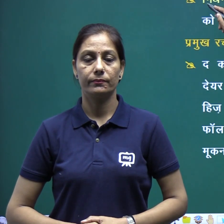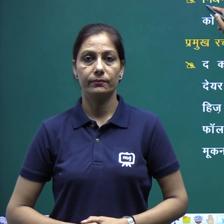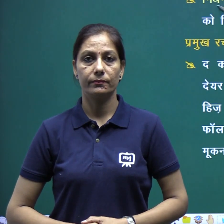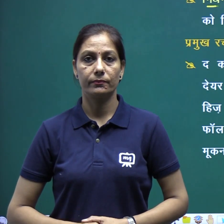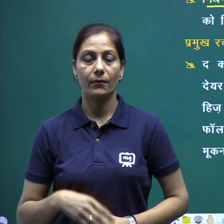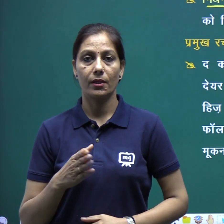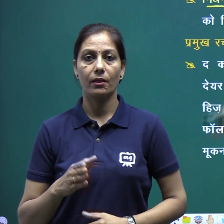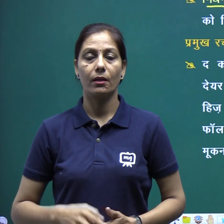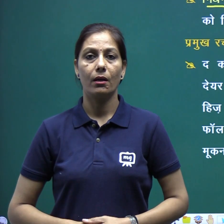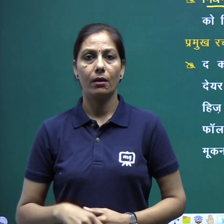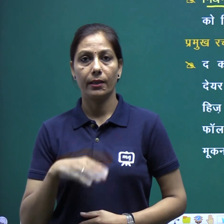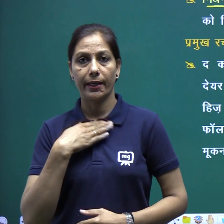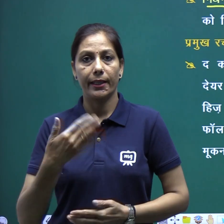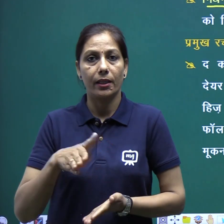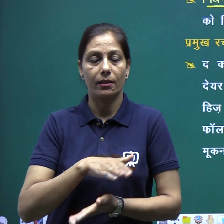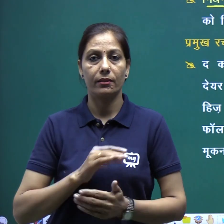इनका निधन